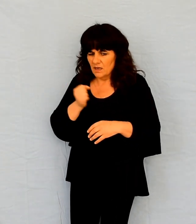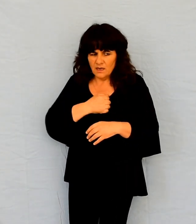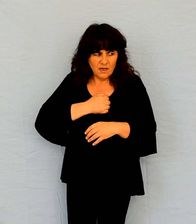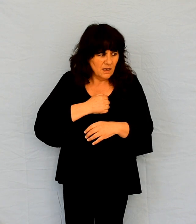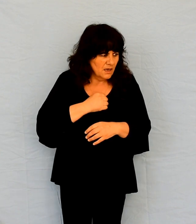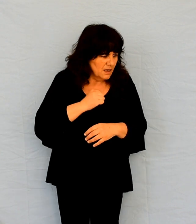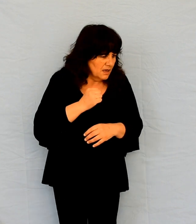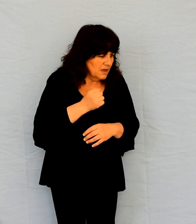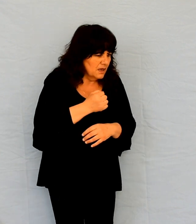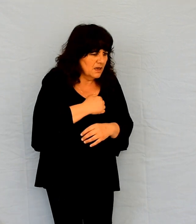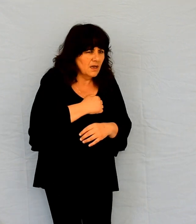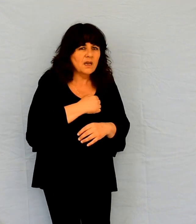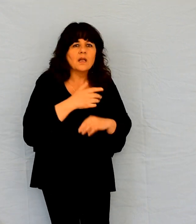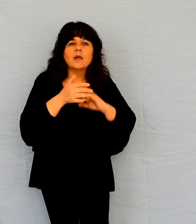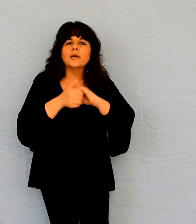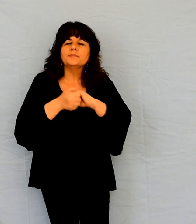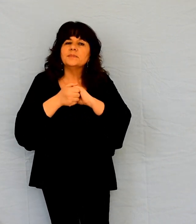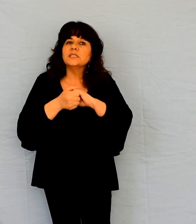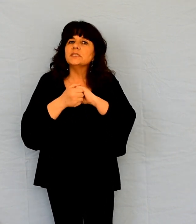Tous ses amis, ainsi que